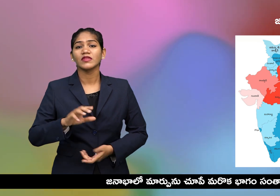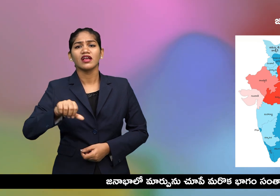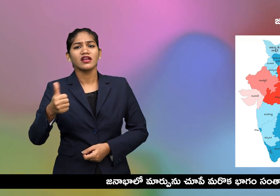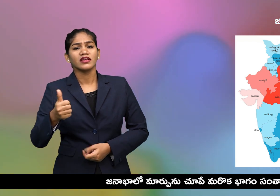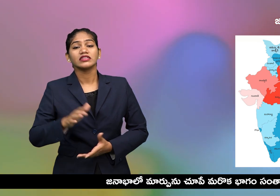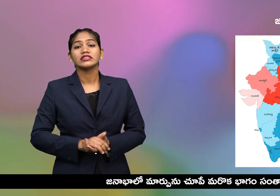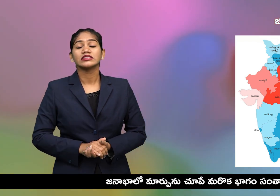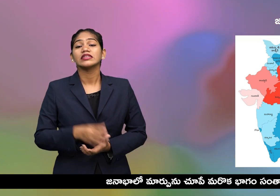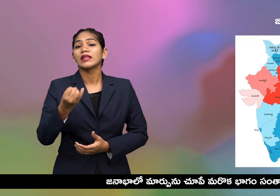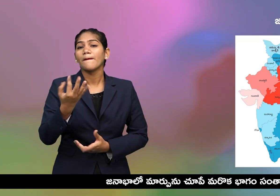జనాభాలో మార్పును చూపించే